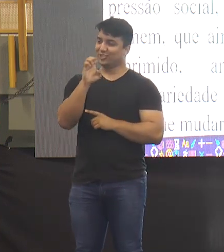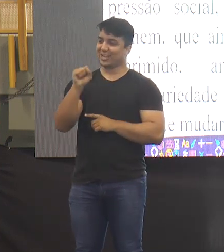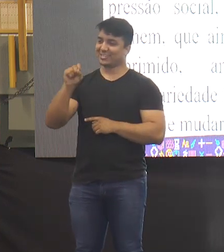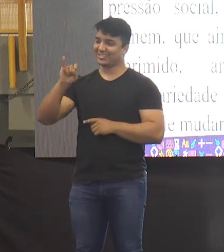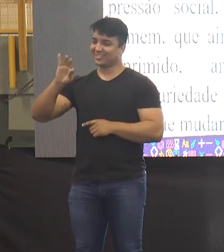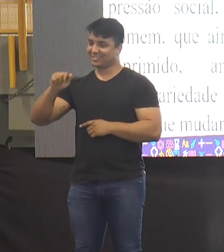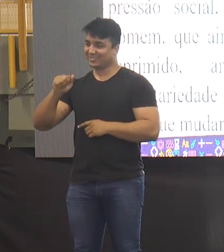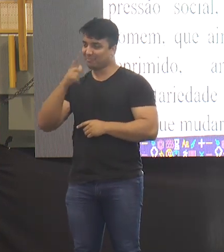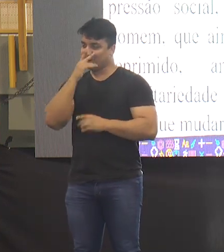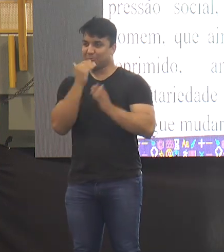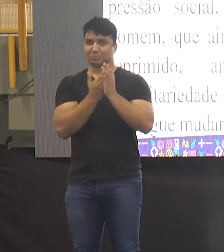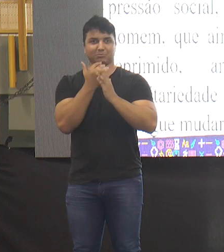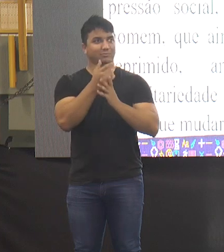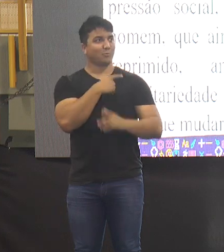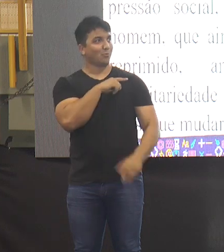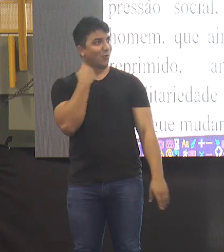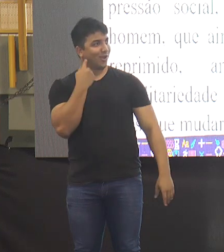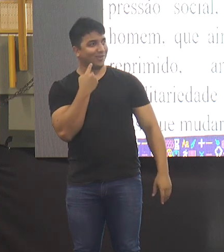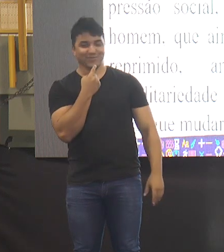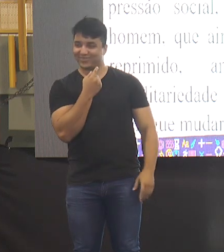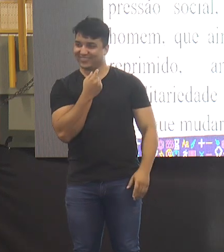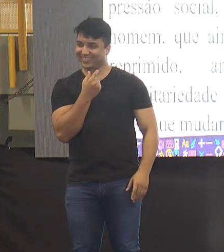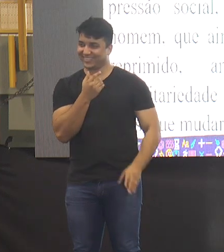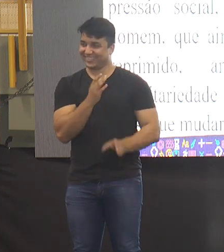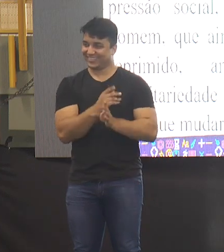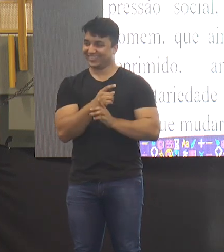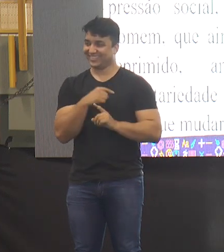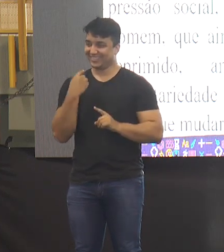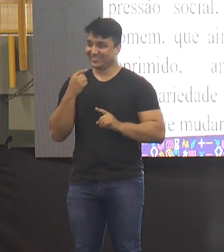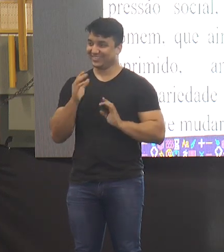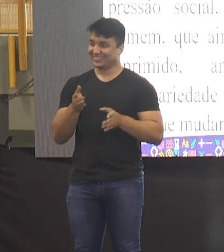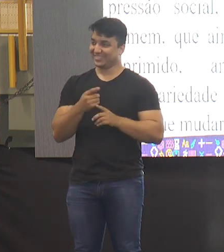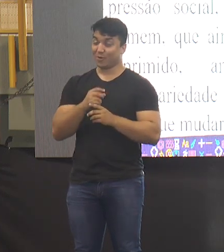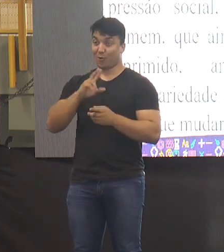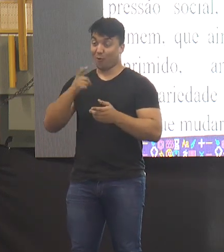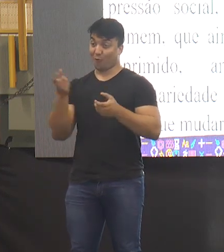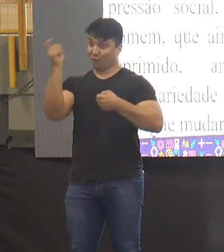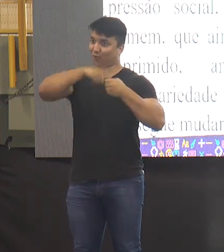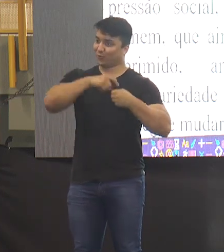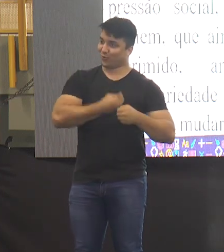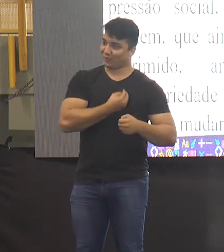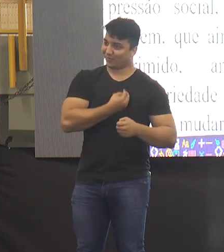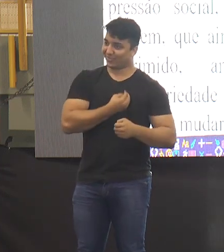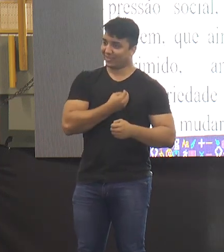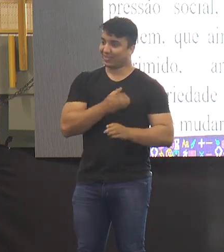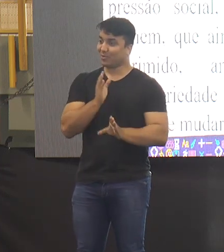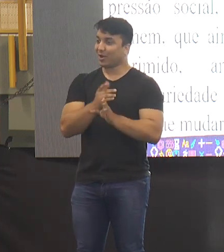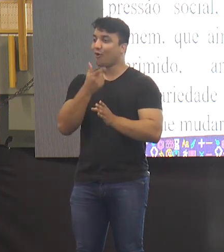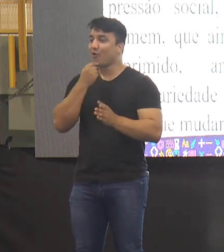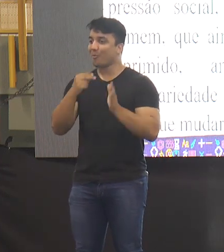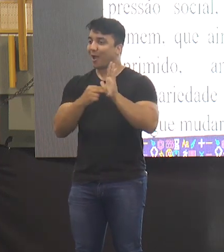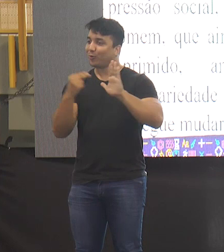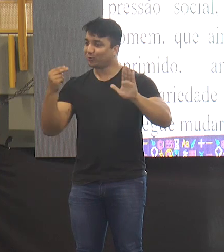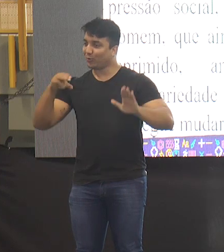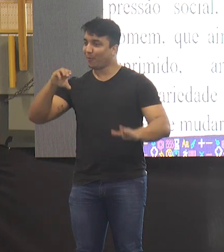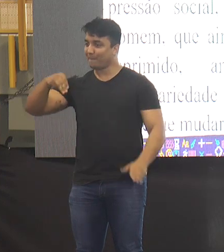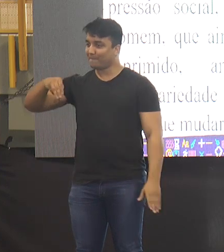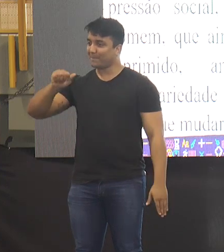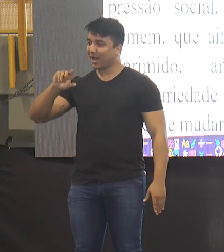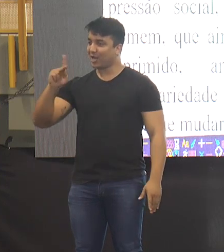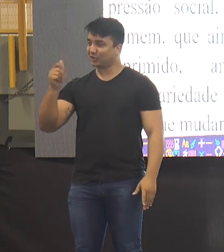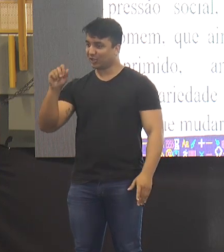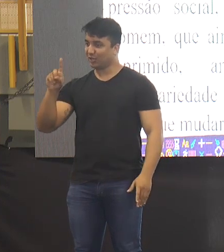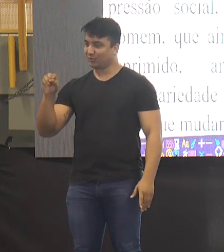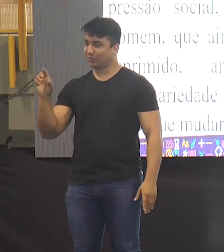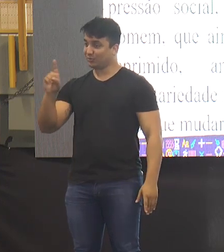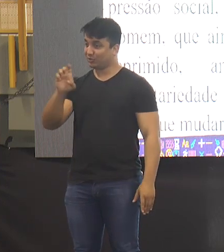Topics. Eu vi, morreu Machado de Assis? Ou ressuscitou Machado de Assis? E aí eu fui ver por que o Machado de